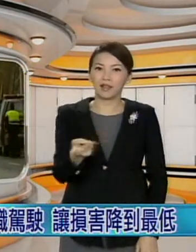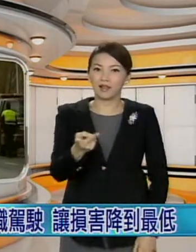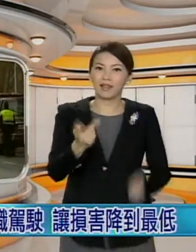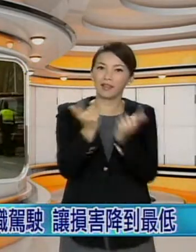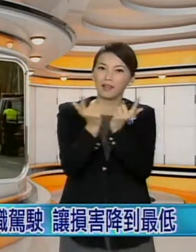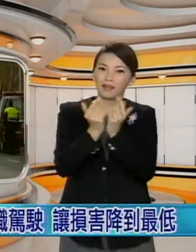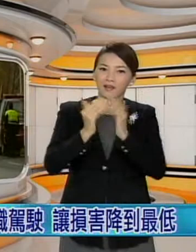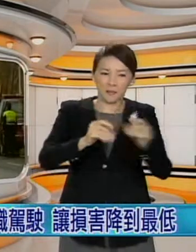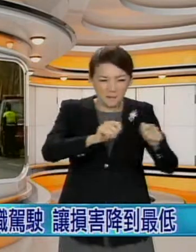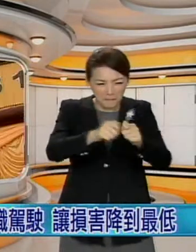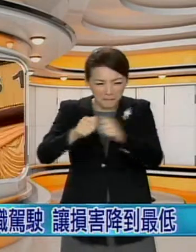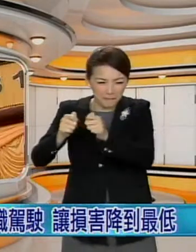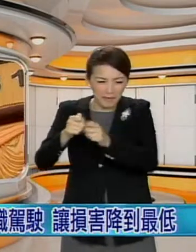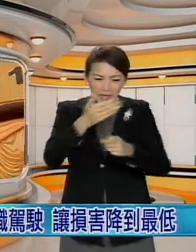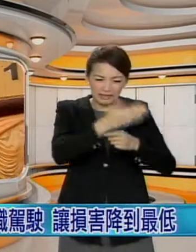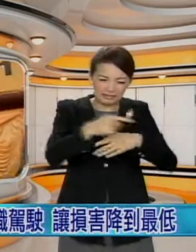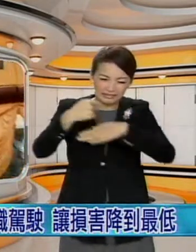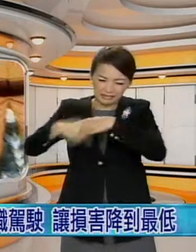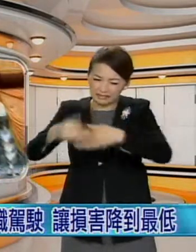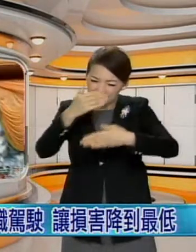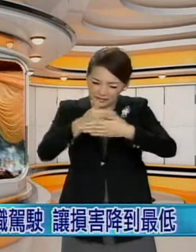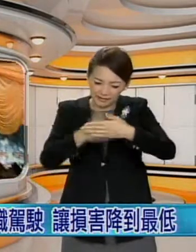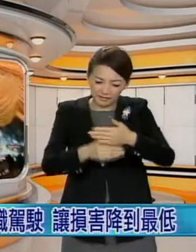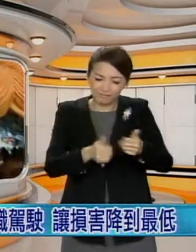损害降到了最低。